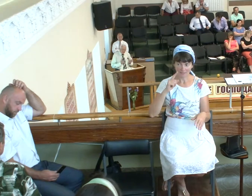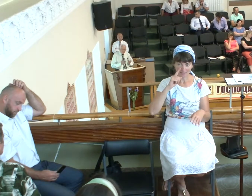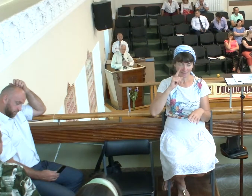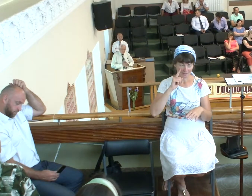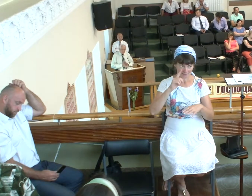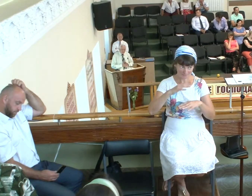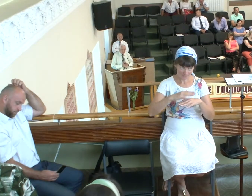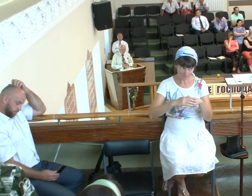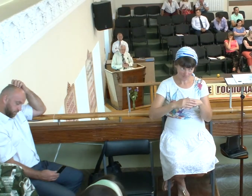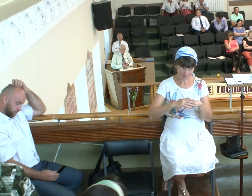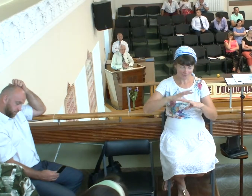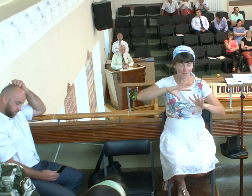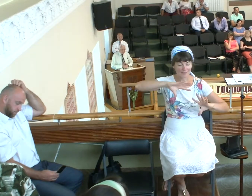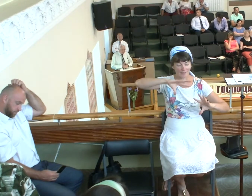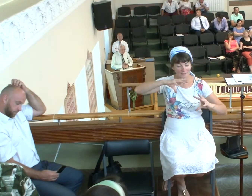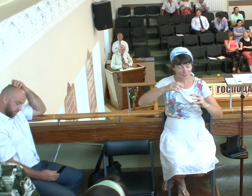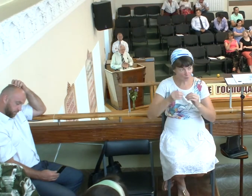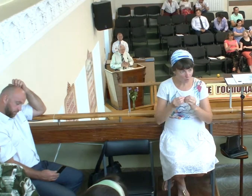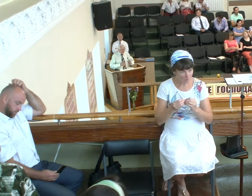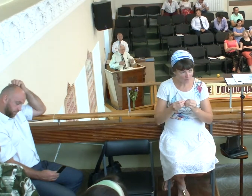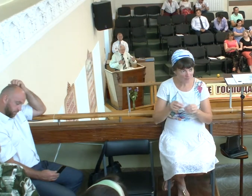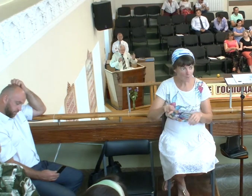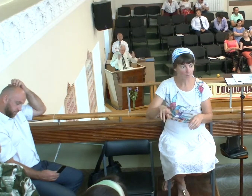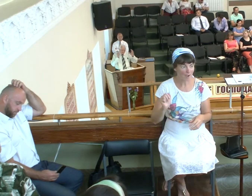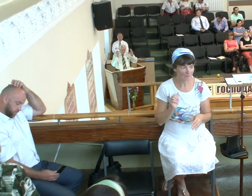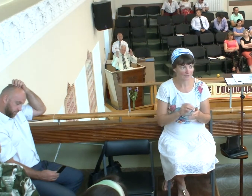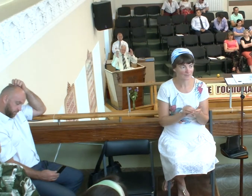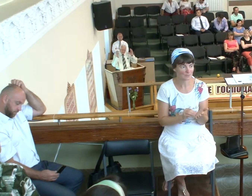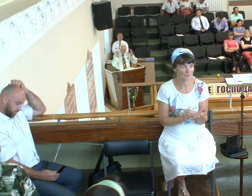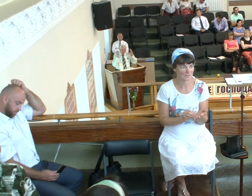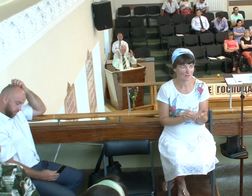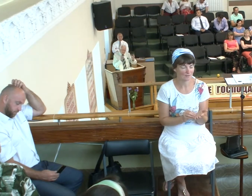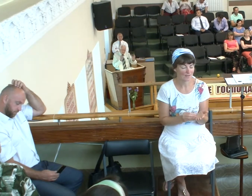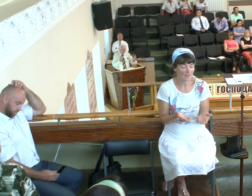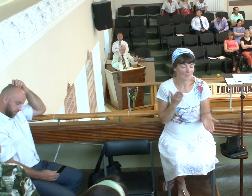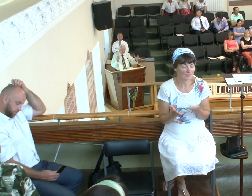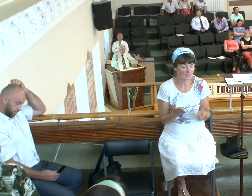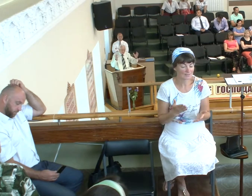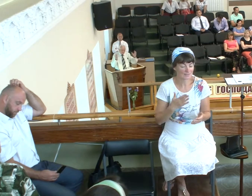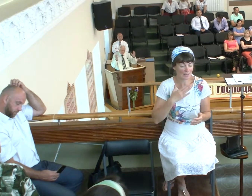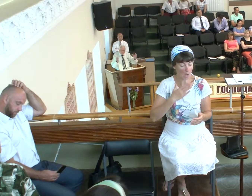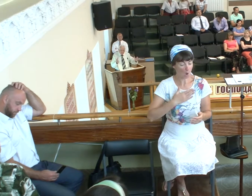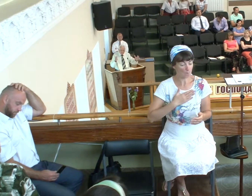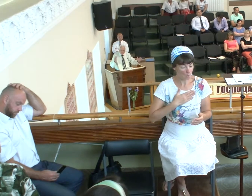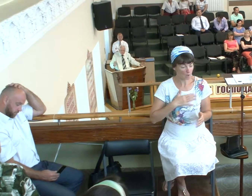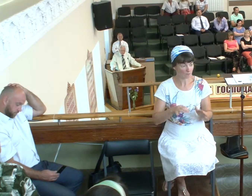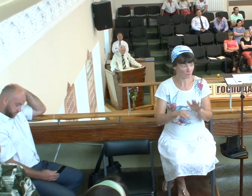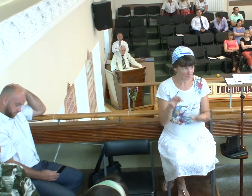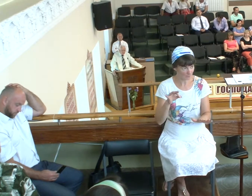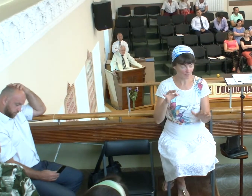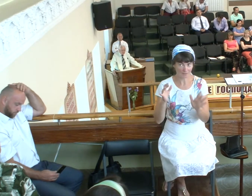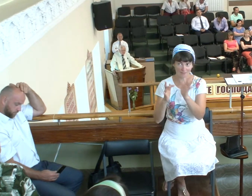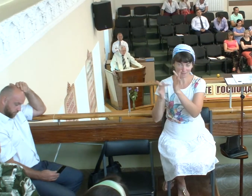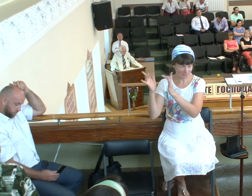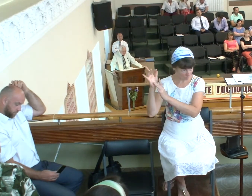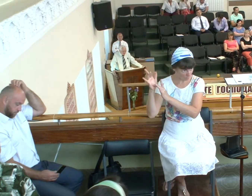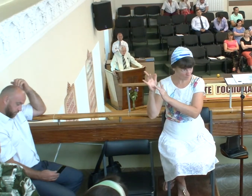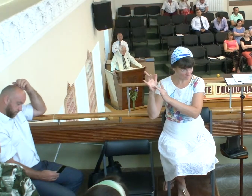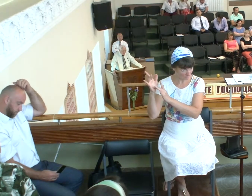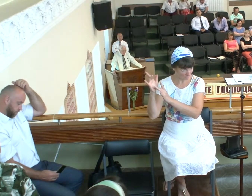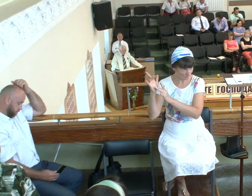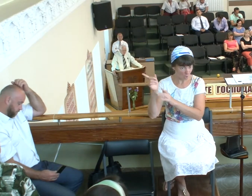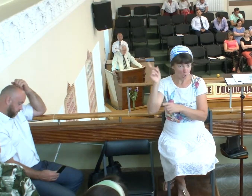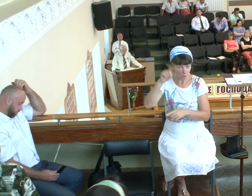Вывод этому апостол Павел пишет: если мой выбор Христос, то для меня жизнь